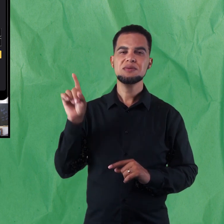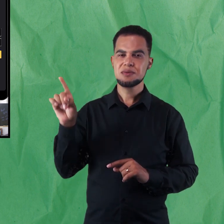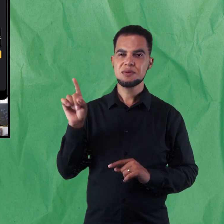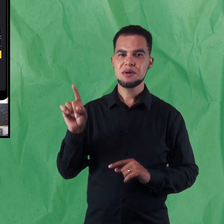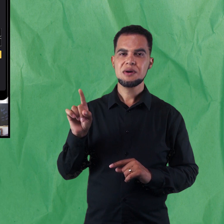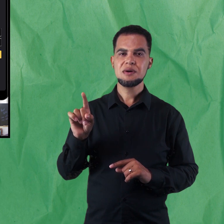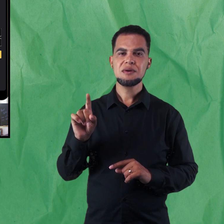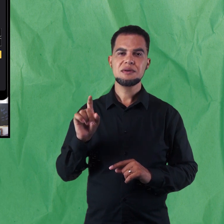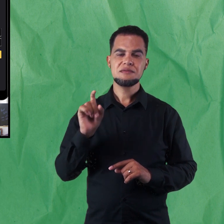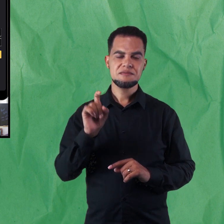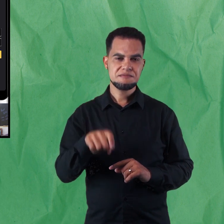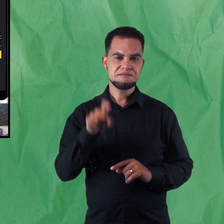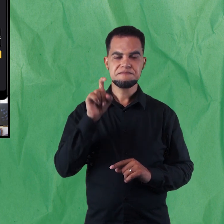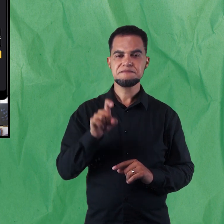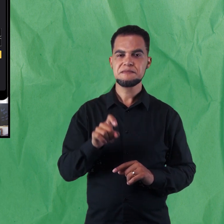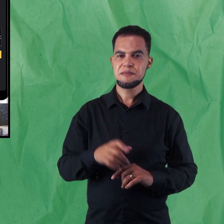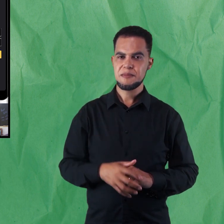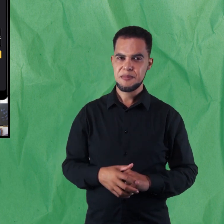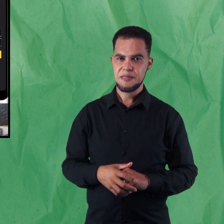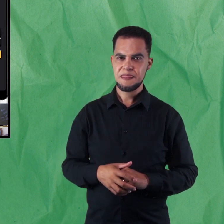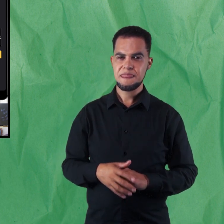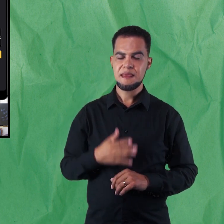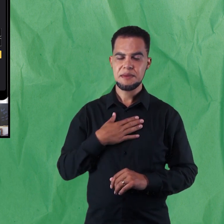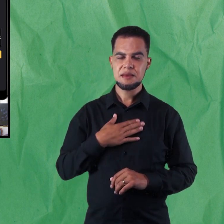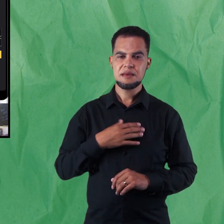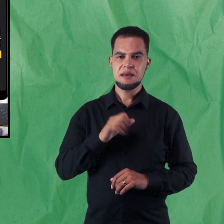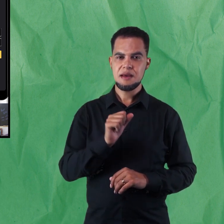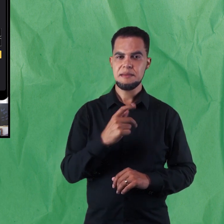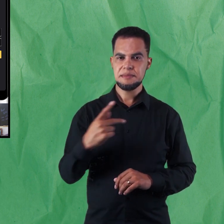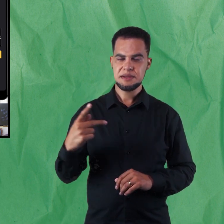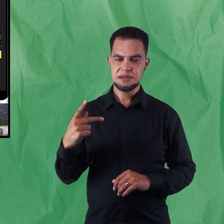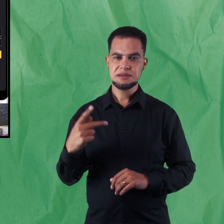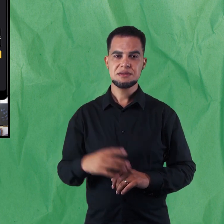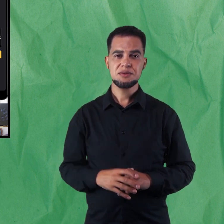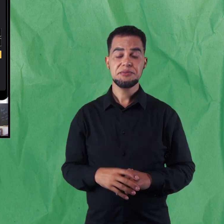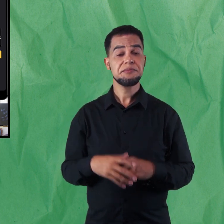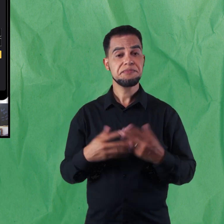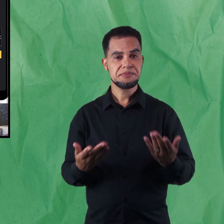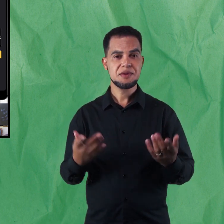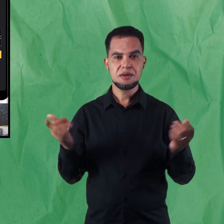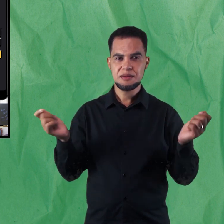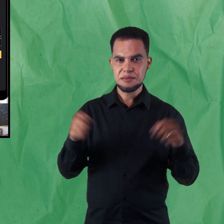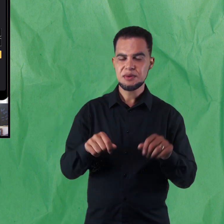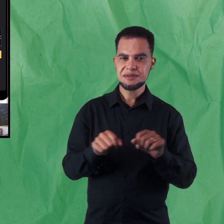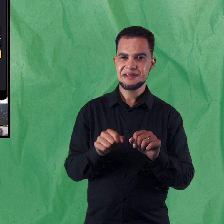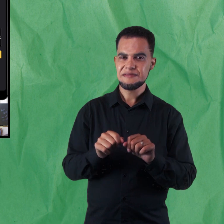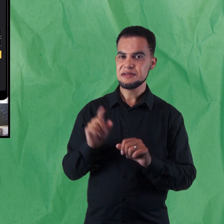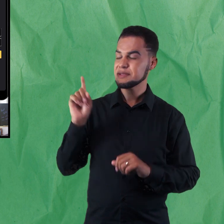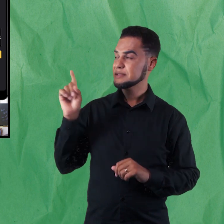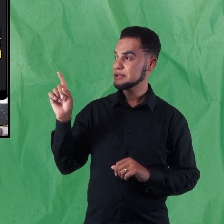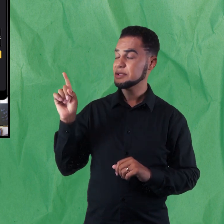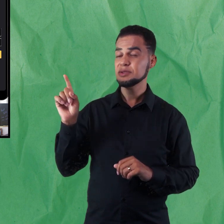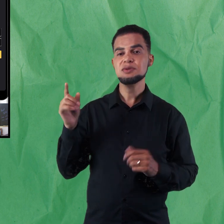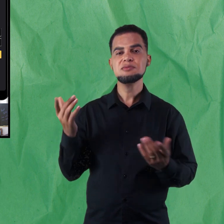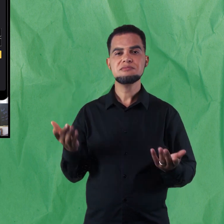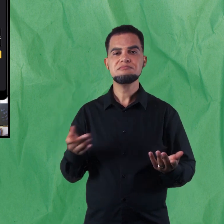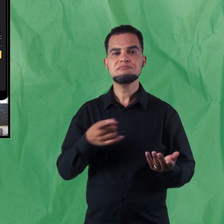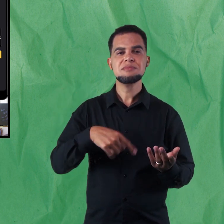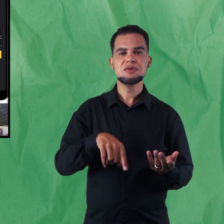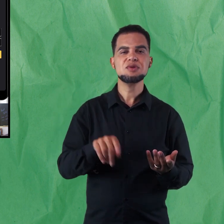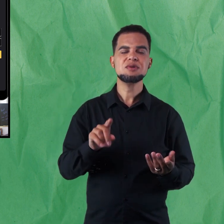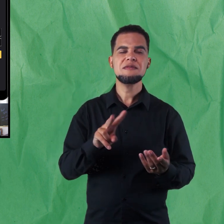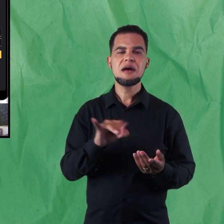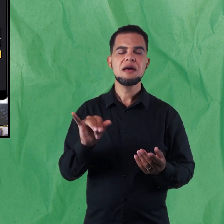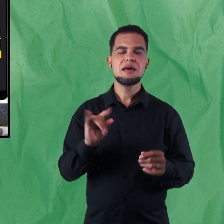e vou setá-lo aqui na minha aplicação, né? Então, para poder estar fazendo isso, a gente